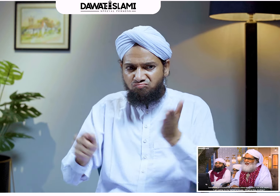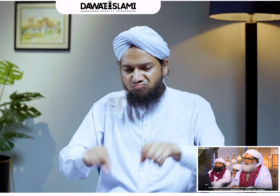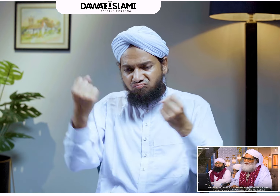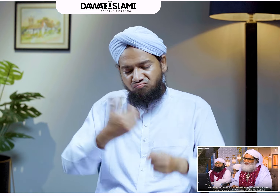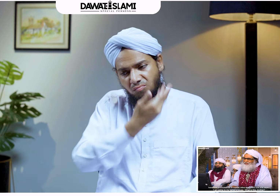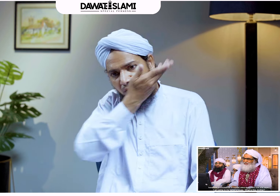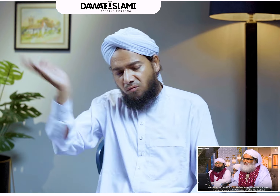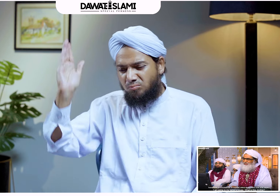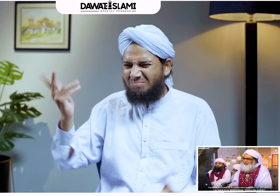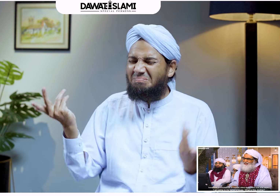جا رہی ہوں, کیا یار